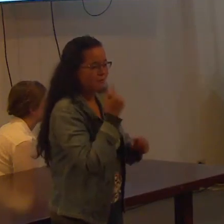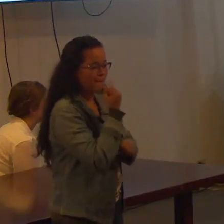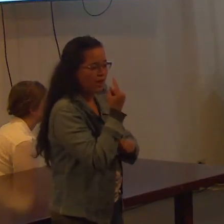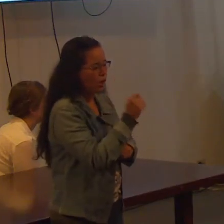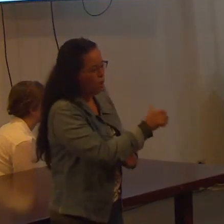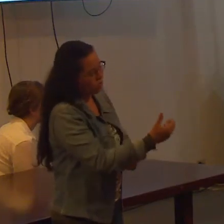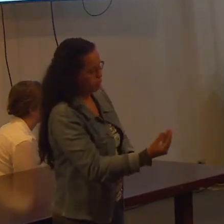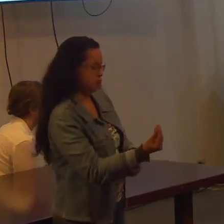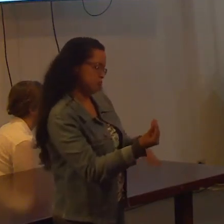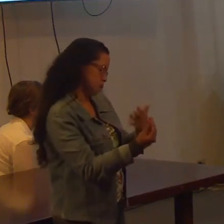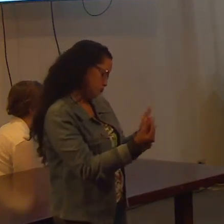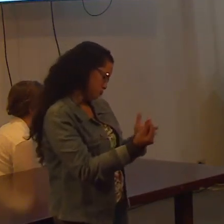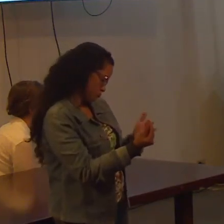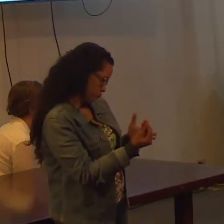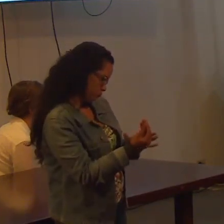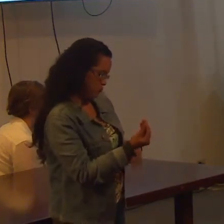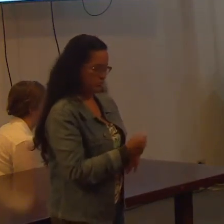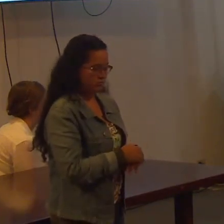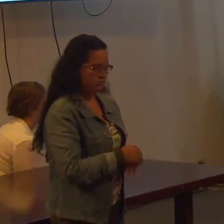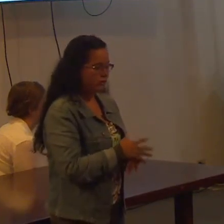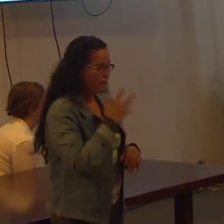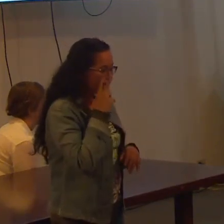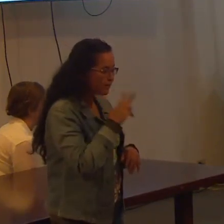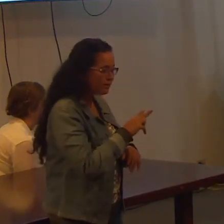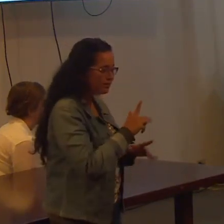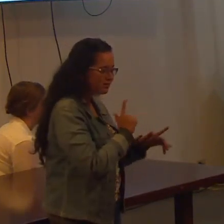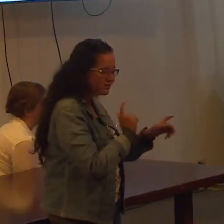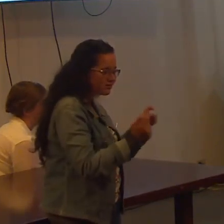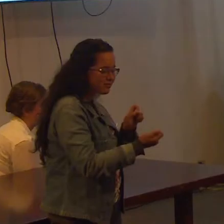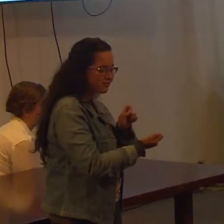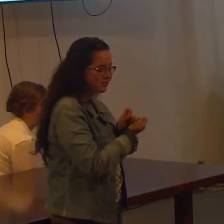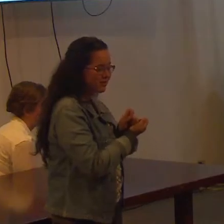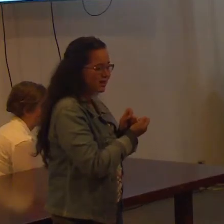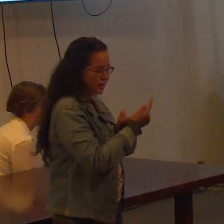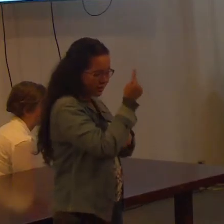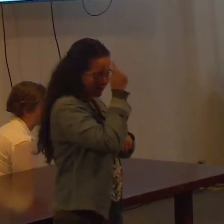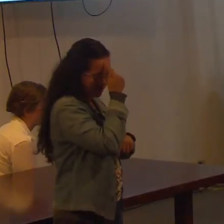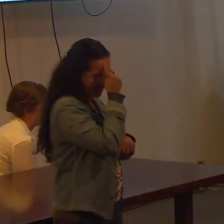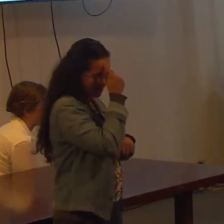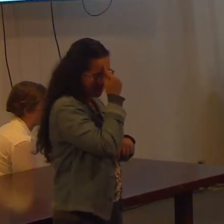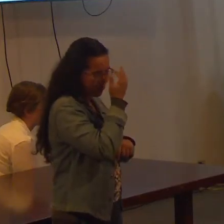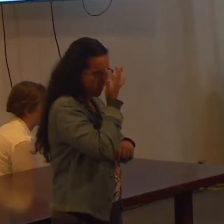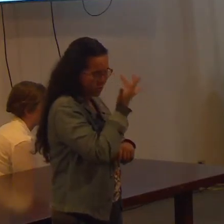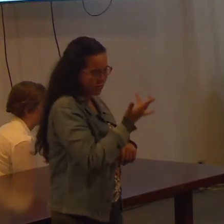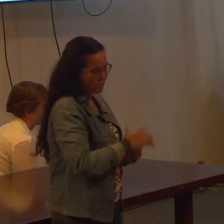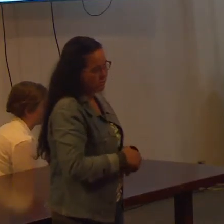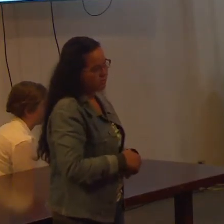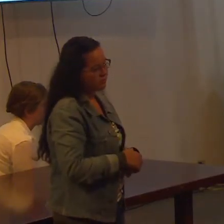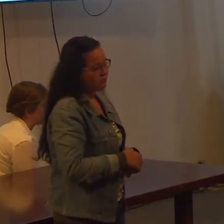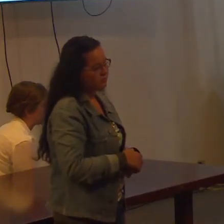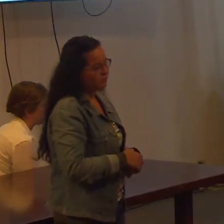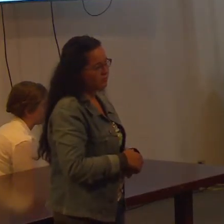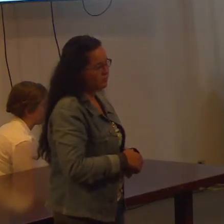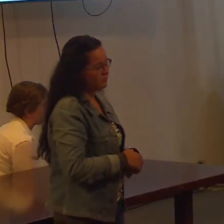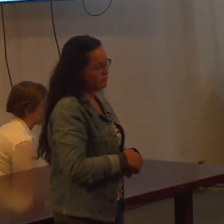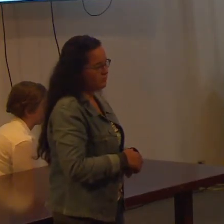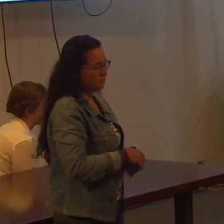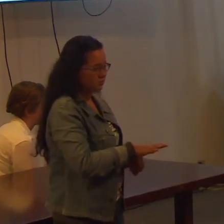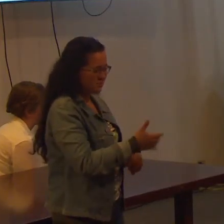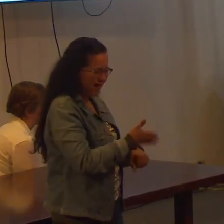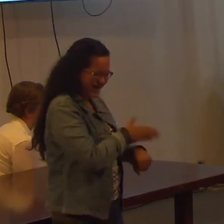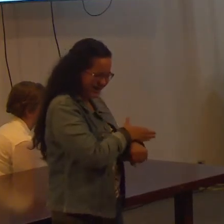tanto. Entonces, ver ese cambio, esa transformación de pensamiento, porque pasaron de ser como, yo